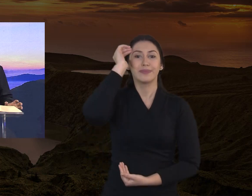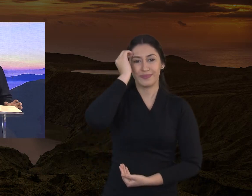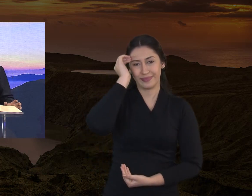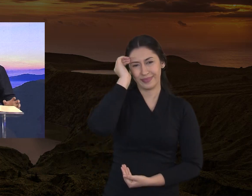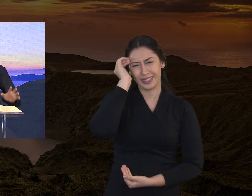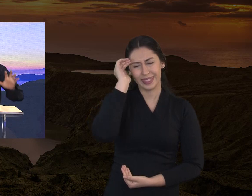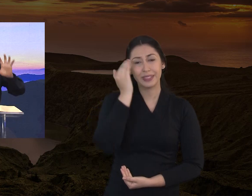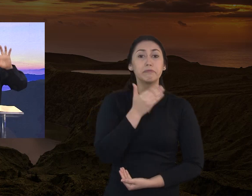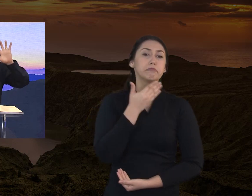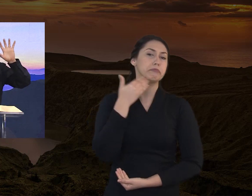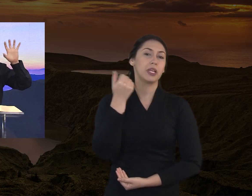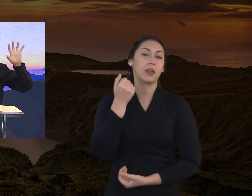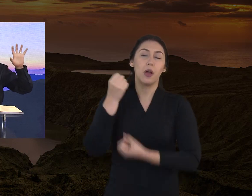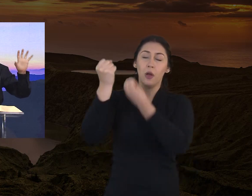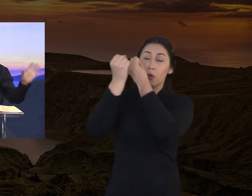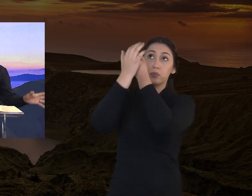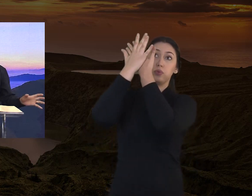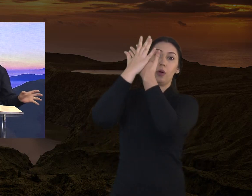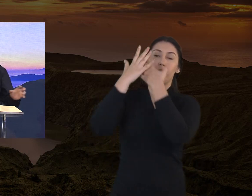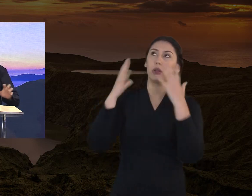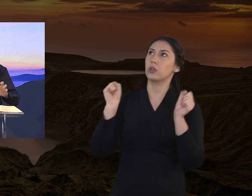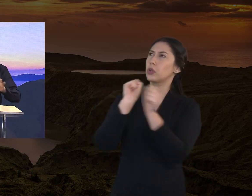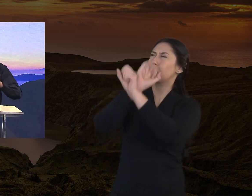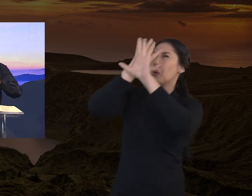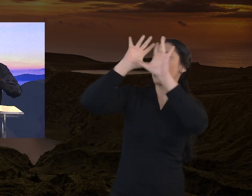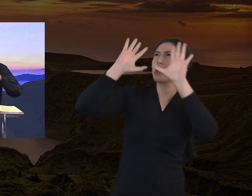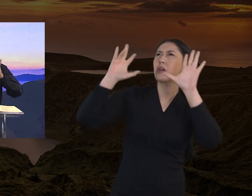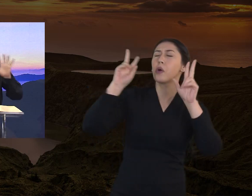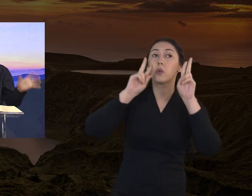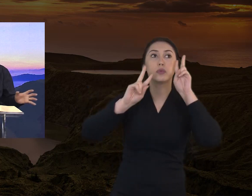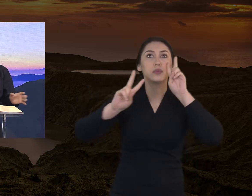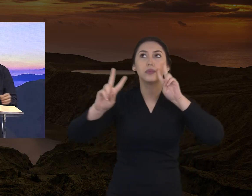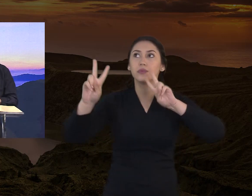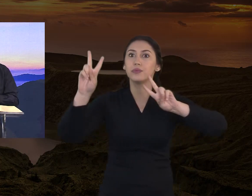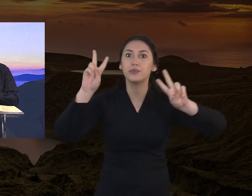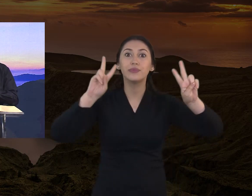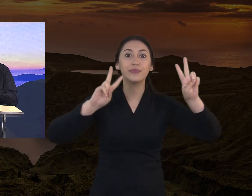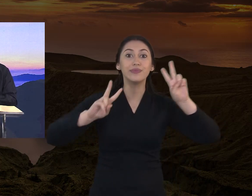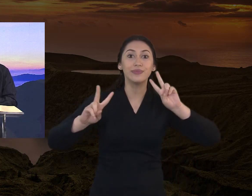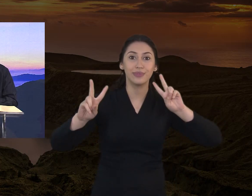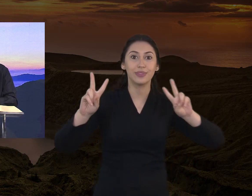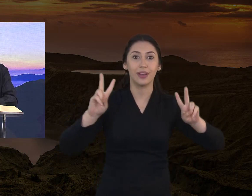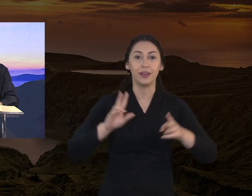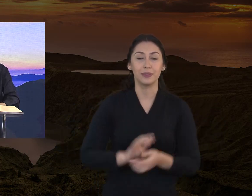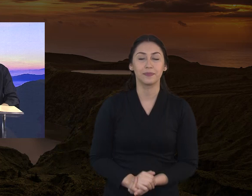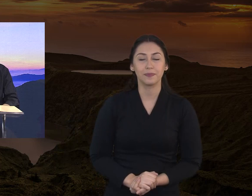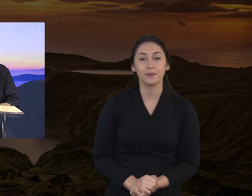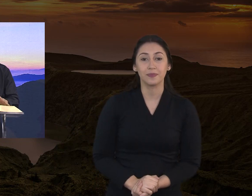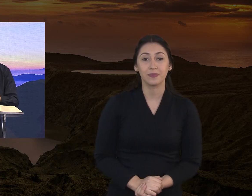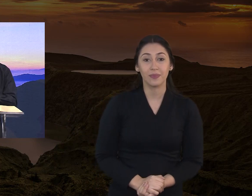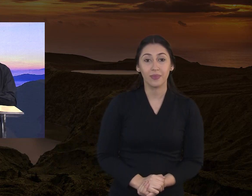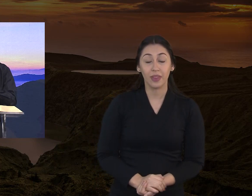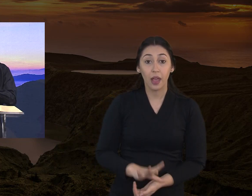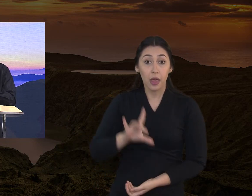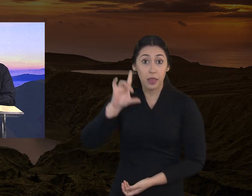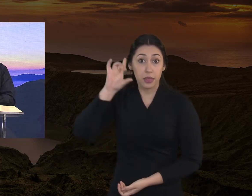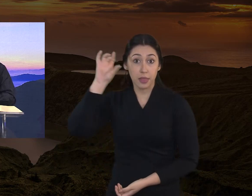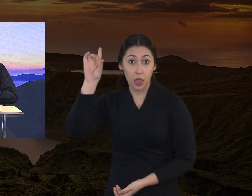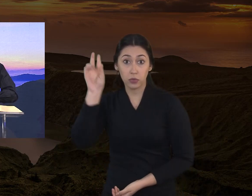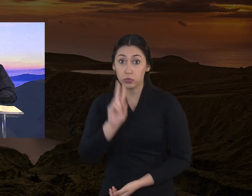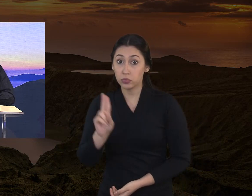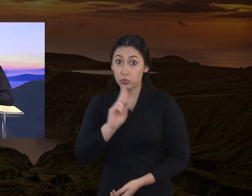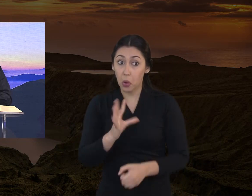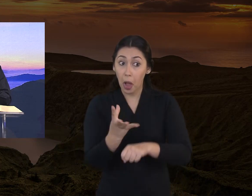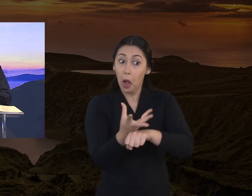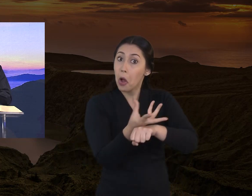melhor essa visão gloriosa. Irmão, para mim isso é uma visão gloriosa. Deus então, por meio da igreja, que